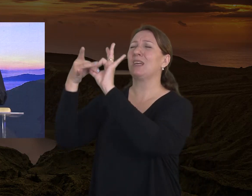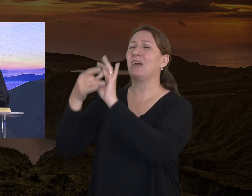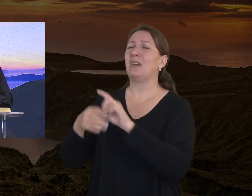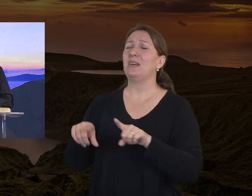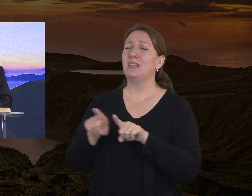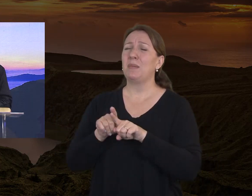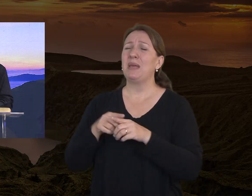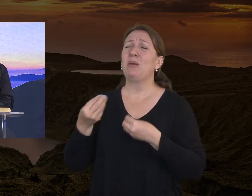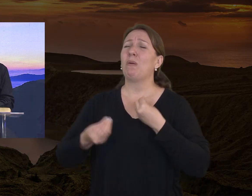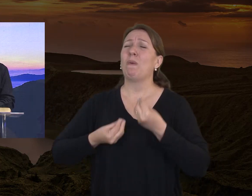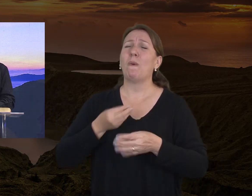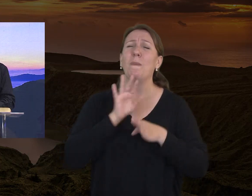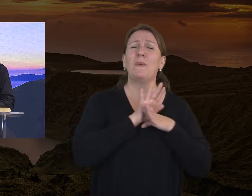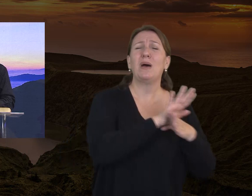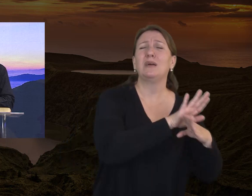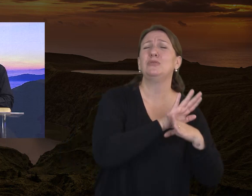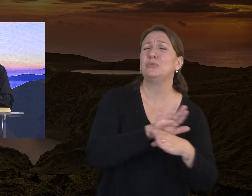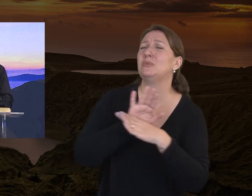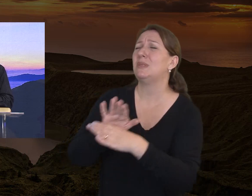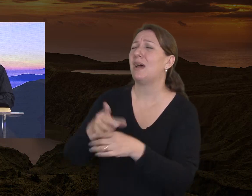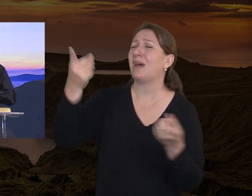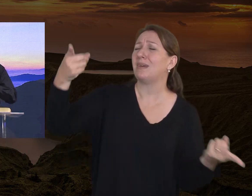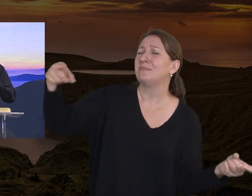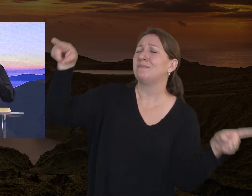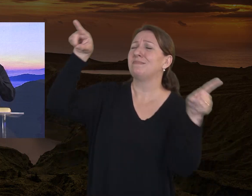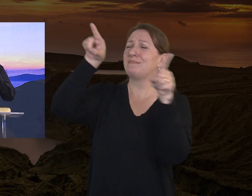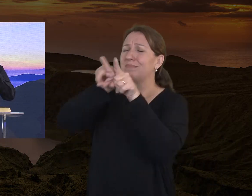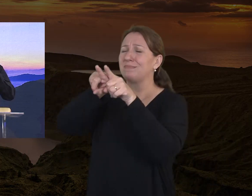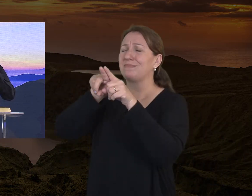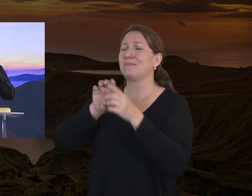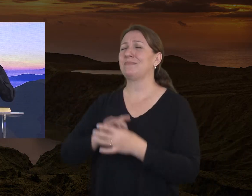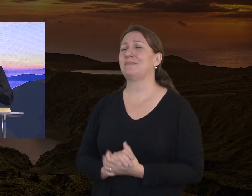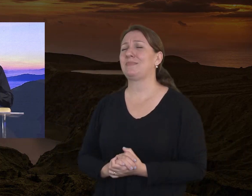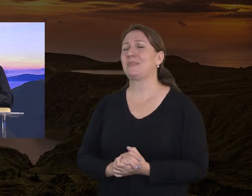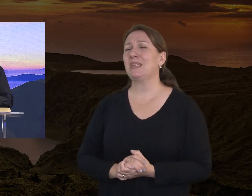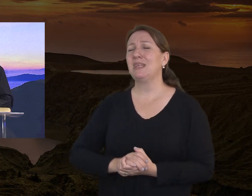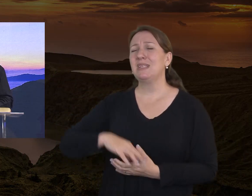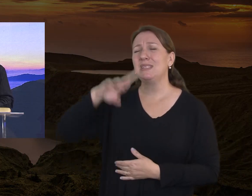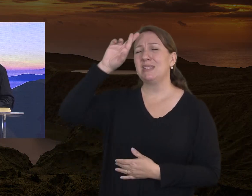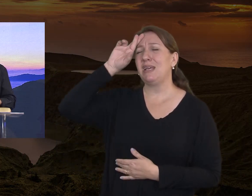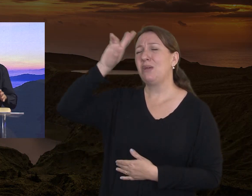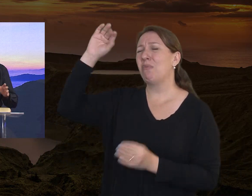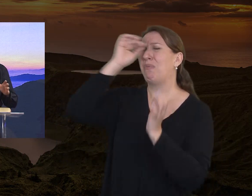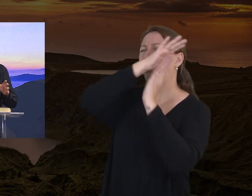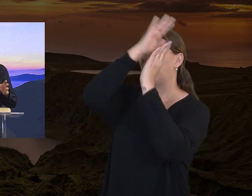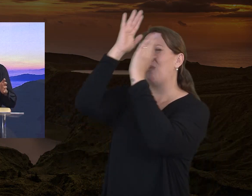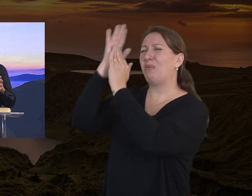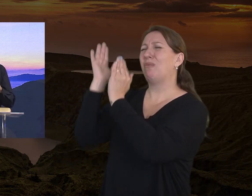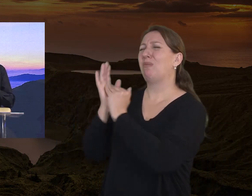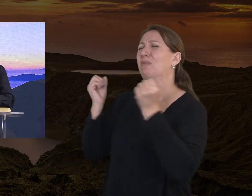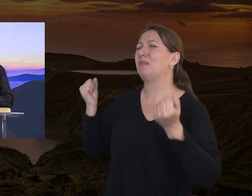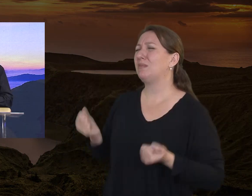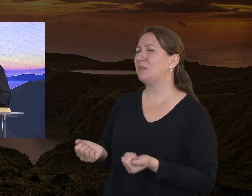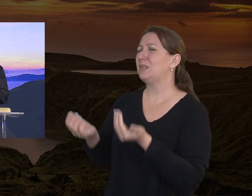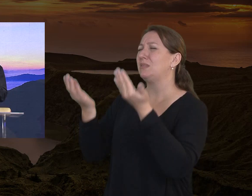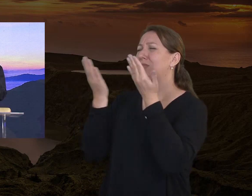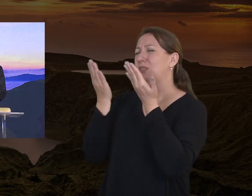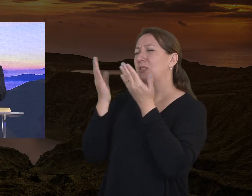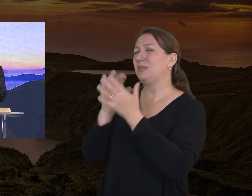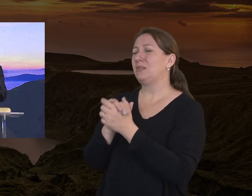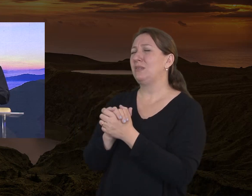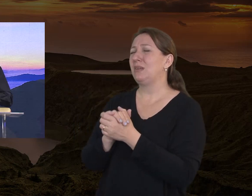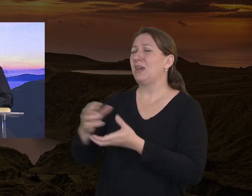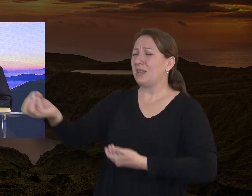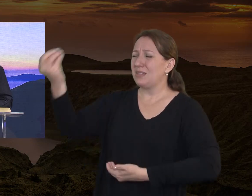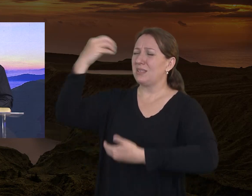todas as coisas de volta com Deus, Senhor Jesus. Por isso, Senhor, nós só podemos te louvar, nós sermos inseridos como esse